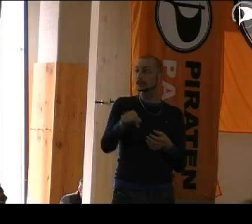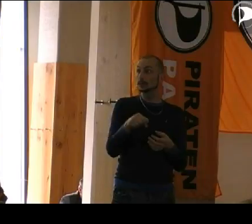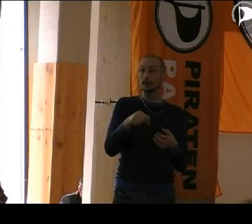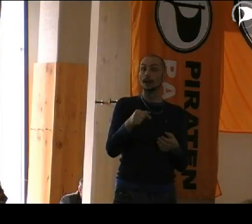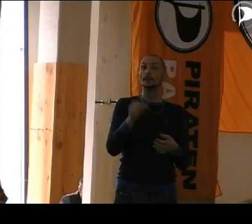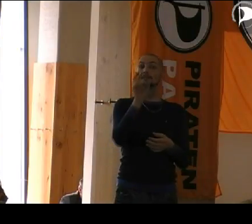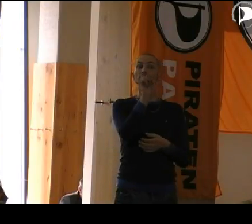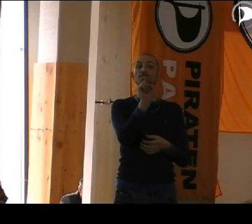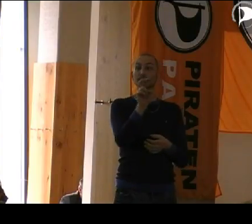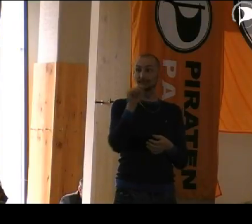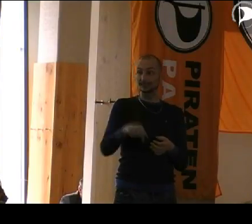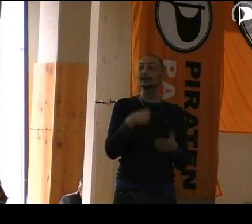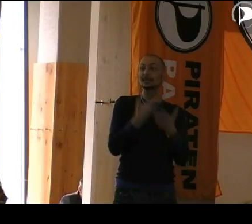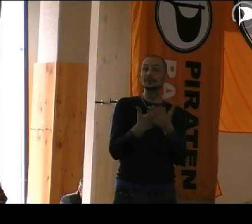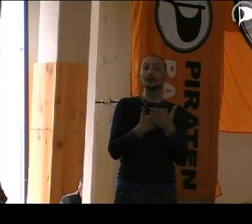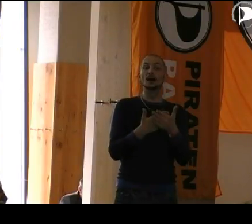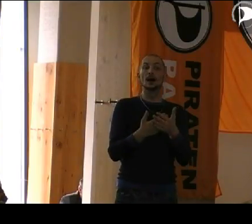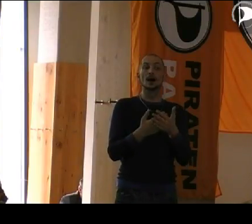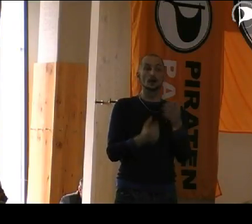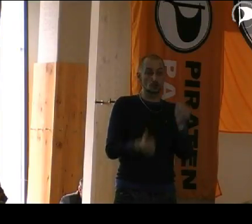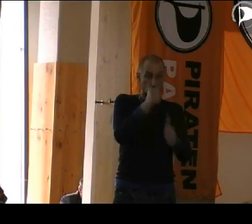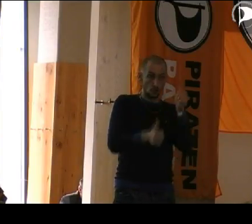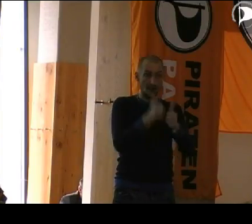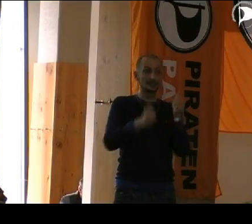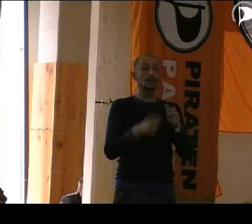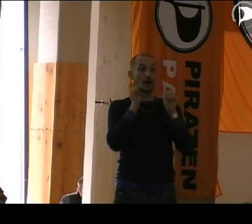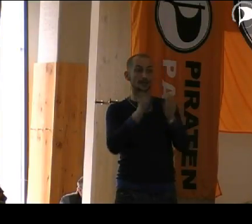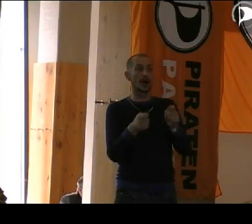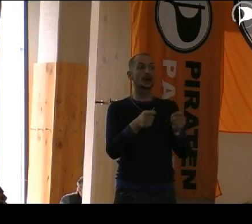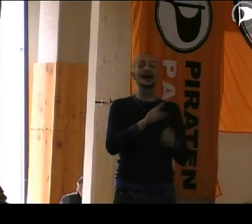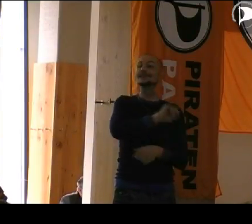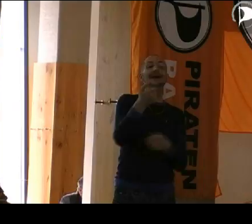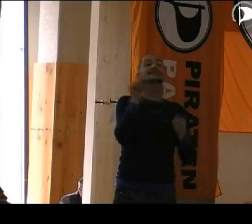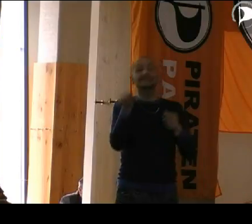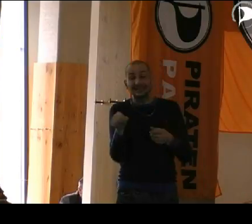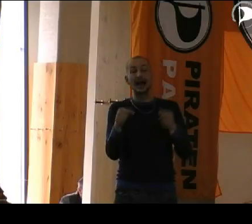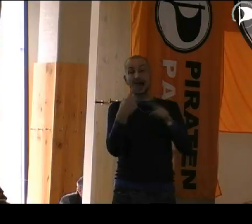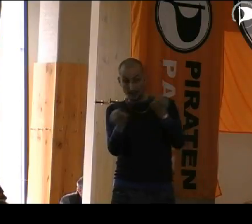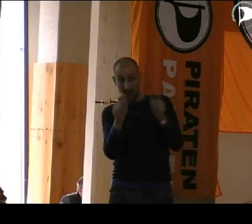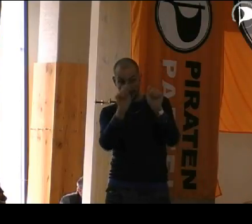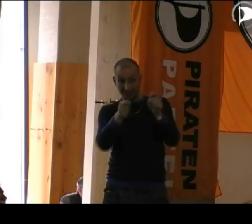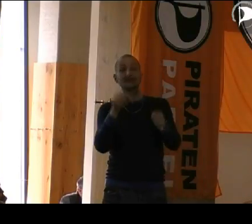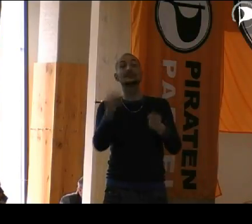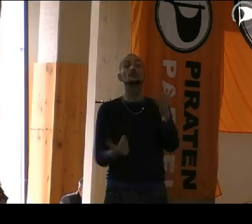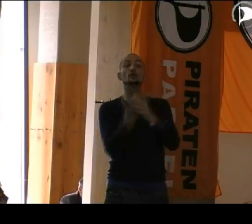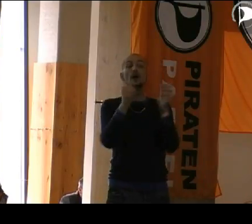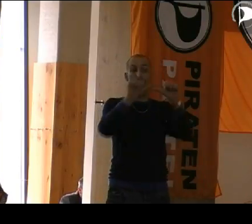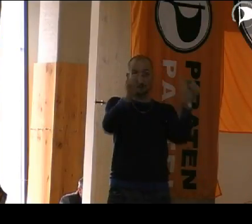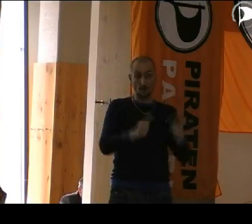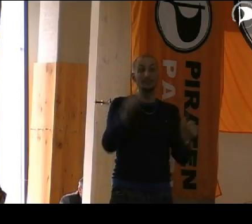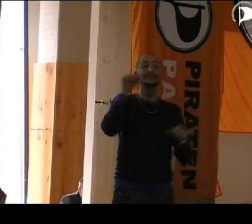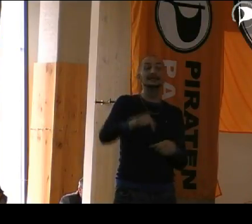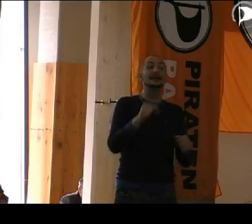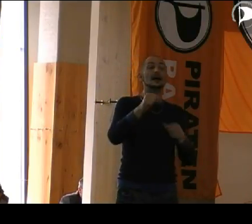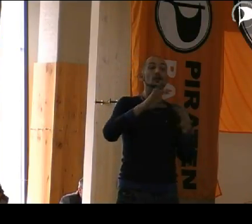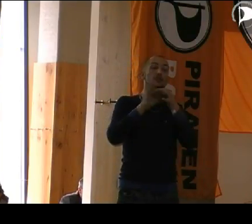14 nein gibt es nicht auch deine fähigkeit das ist dann konkurrieren da das ist eine neue fassung der antrag von stefan der bezieht sich auf die